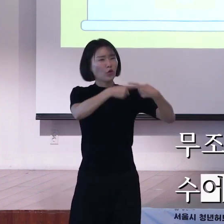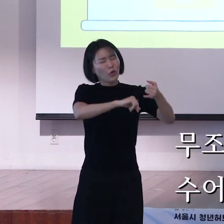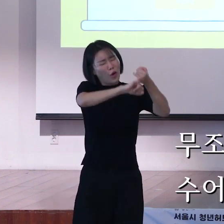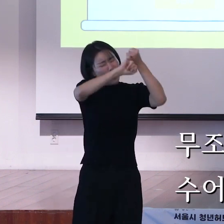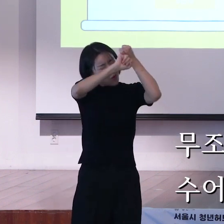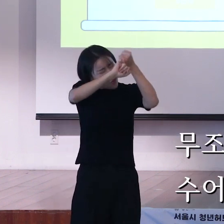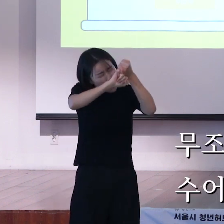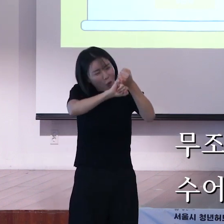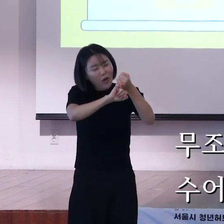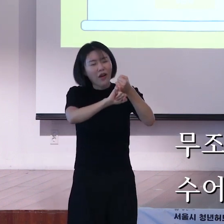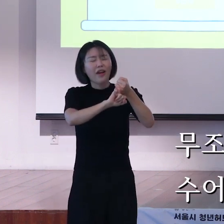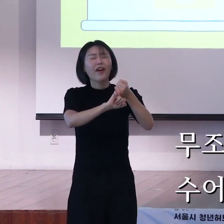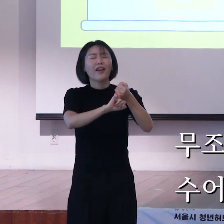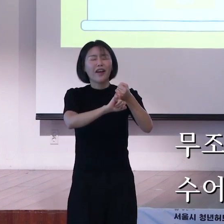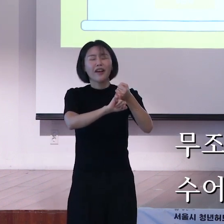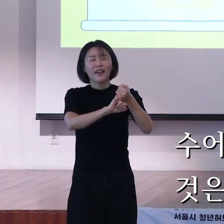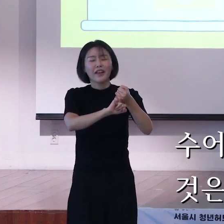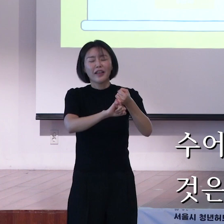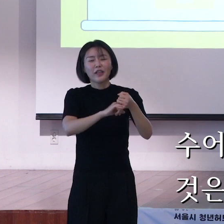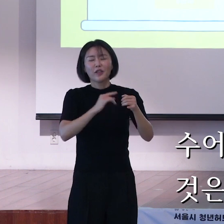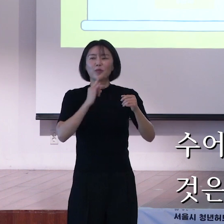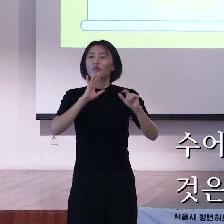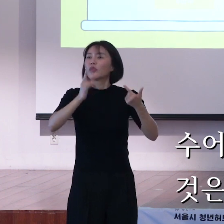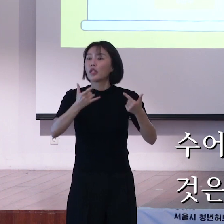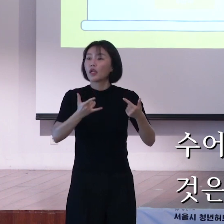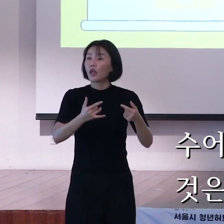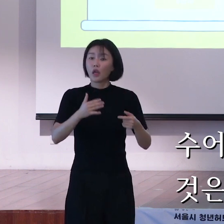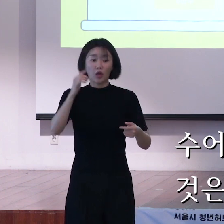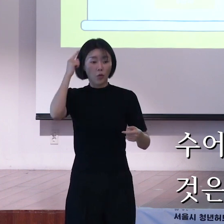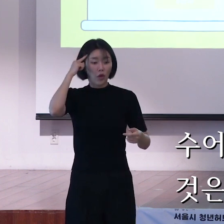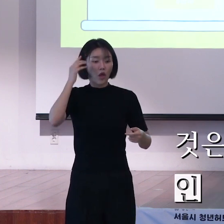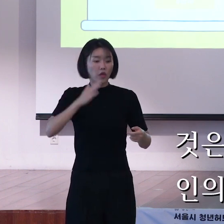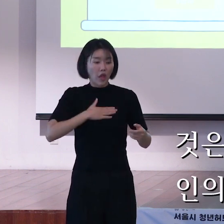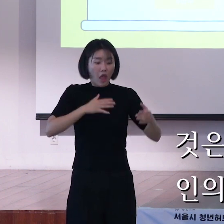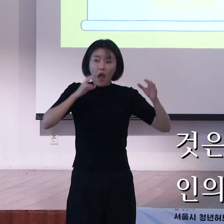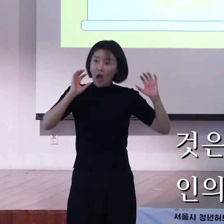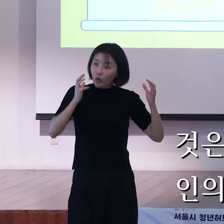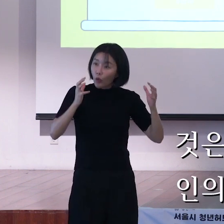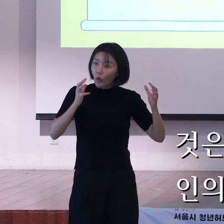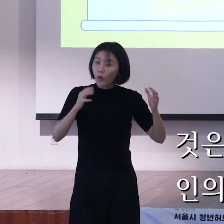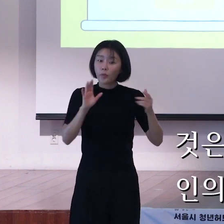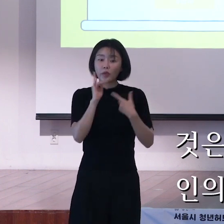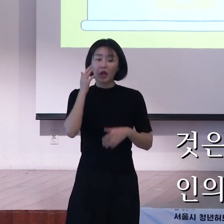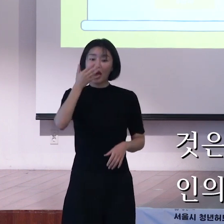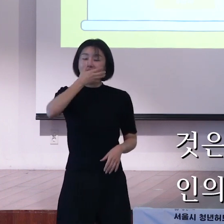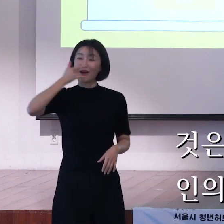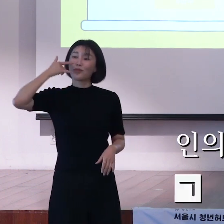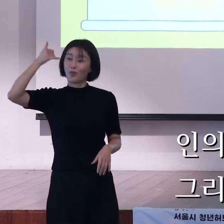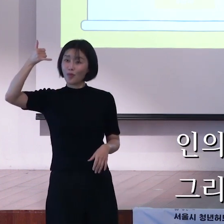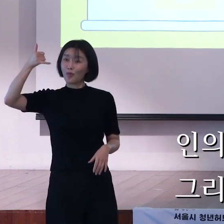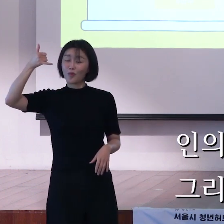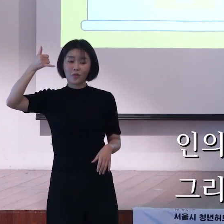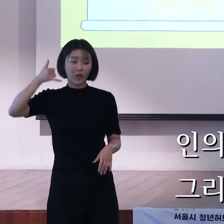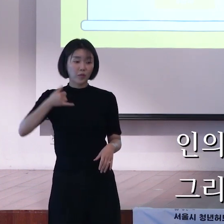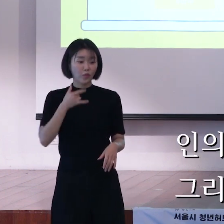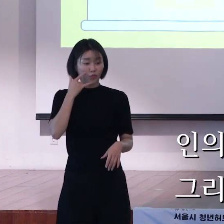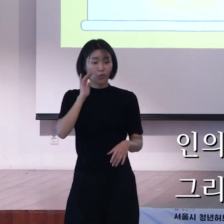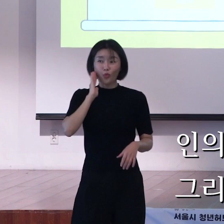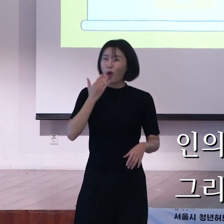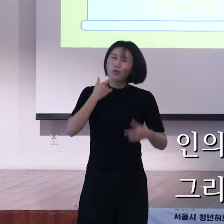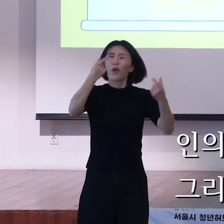필요하다라는 건 아니지만 그래도 본인의 아이가 아동이라면 그리고 뭐 본인의